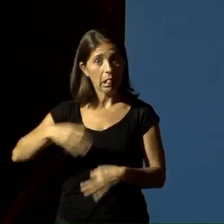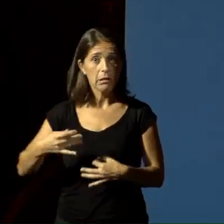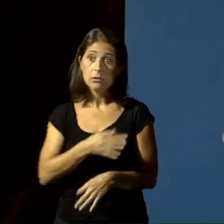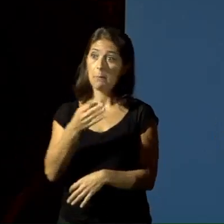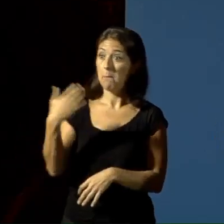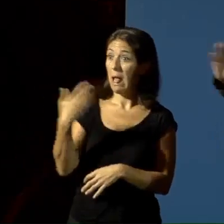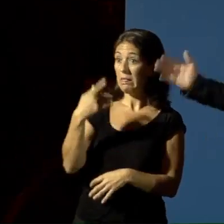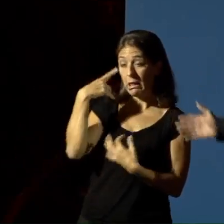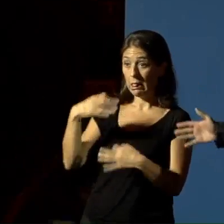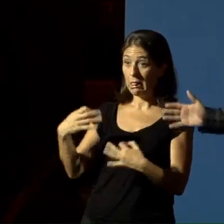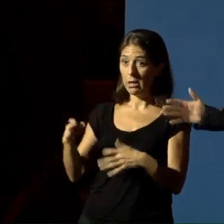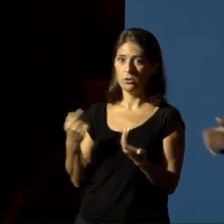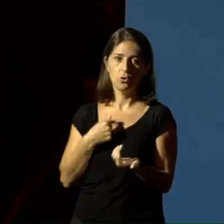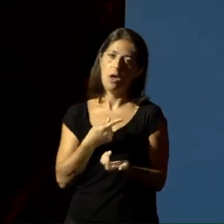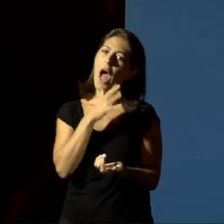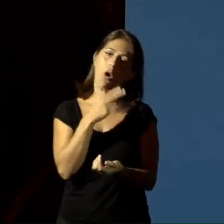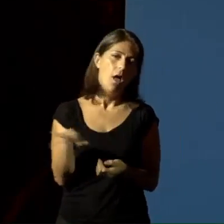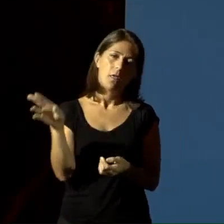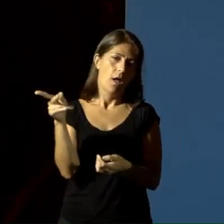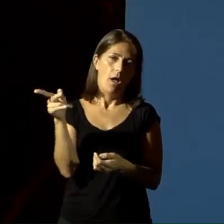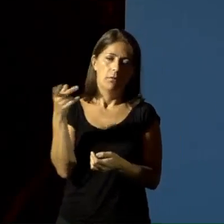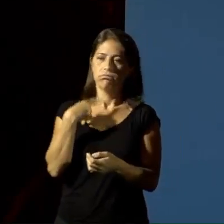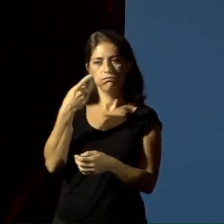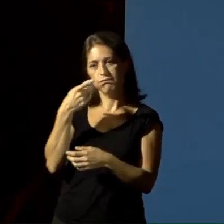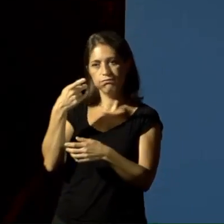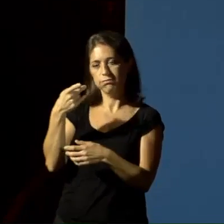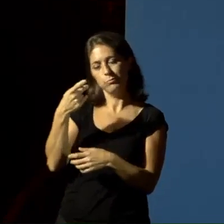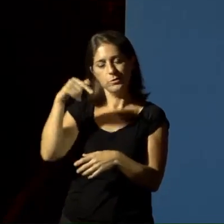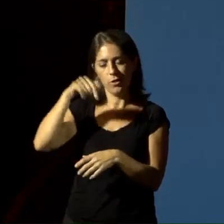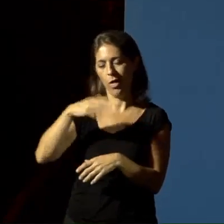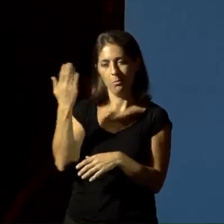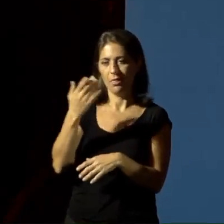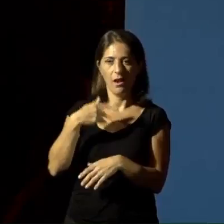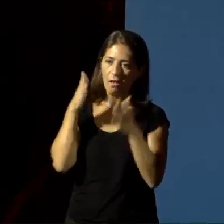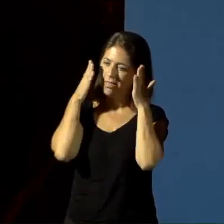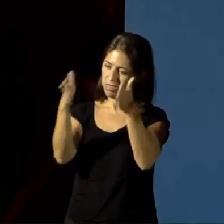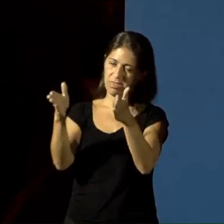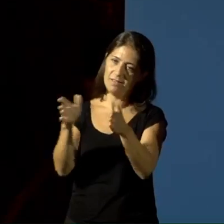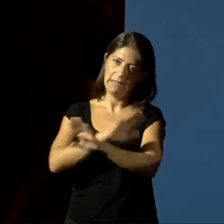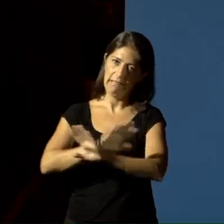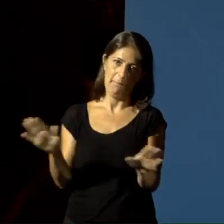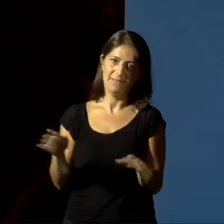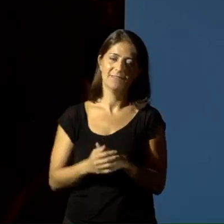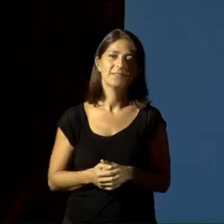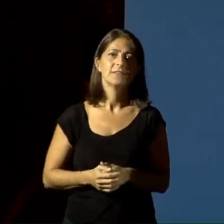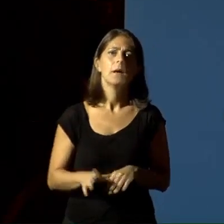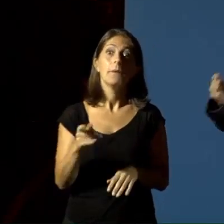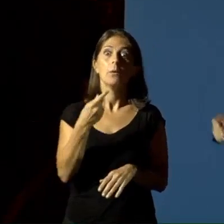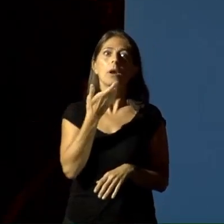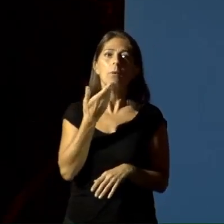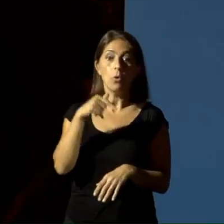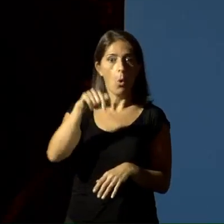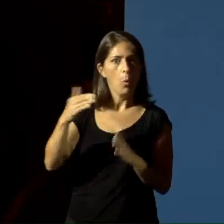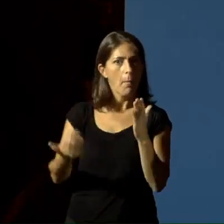Baltar. Xa non me recrearei en Baltar porque xa levamos bo recreo esta tarde, pero en todo caso, ese perdón pedido